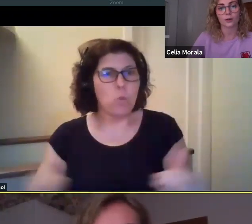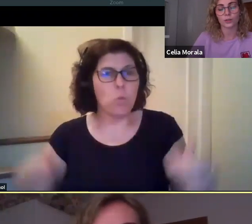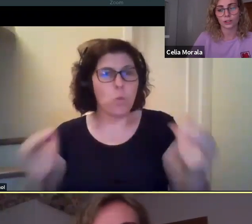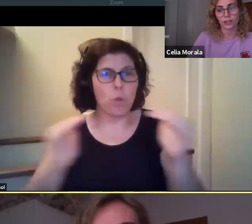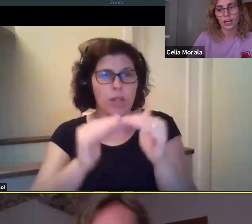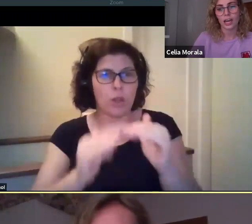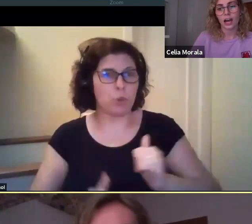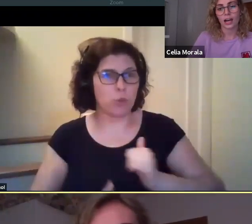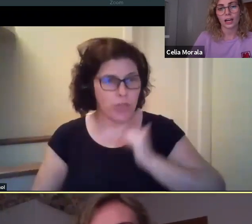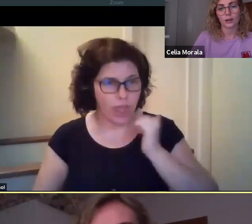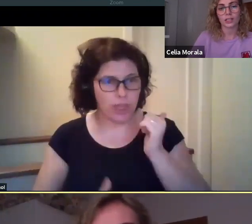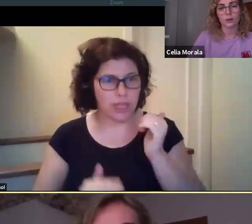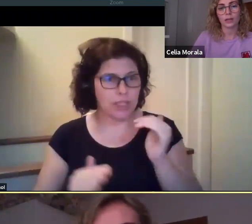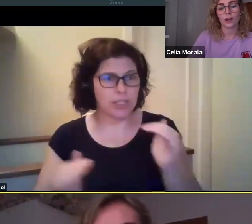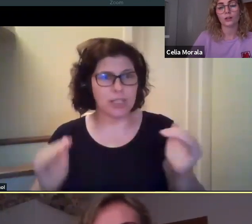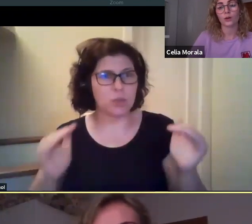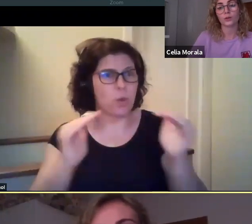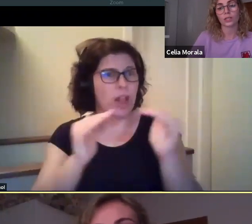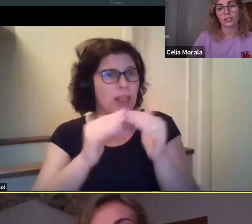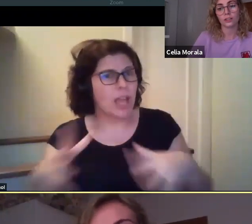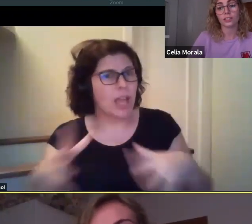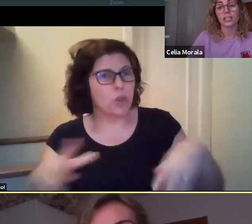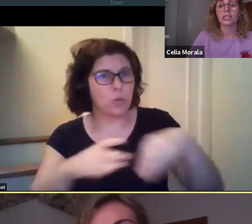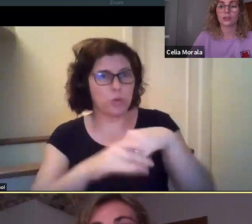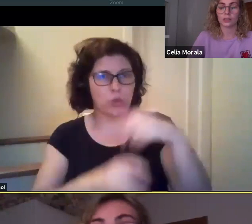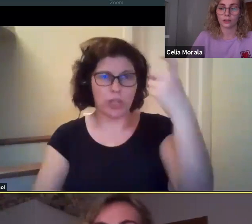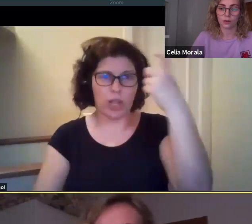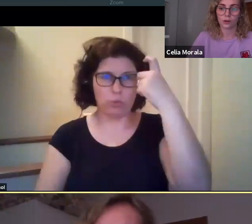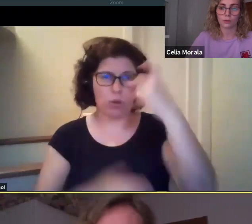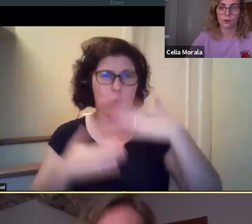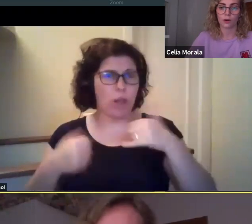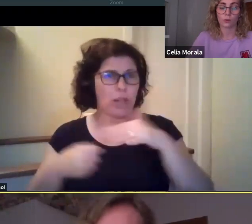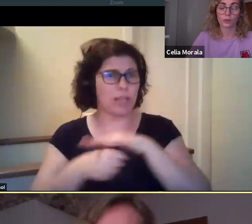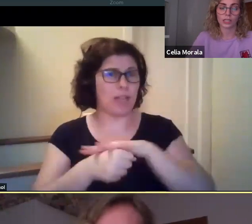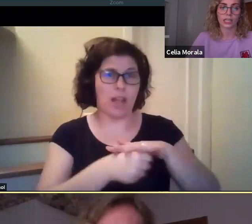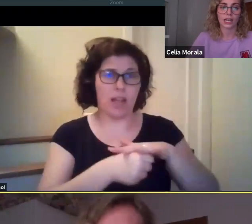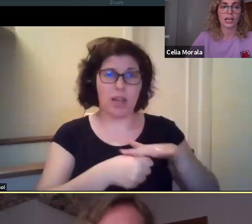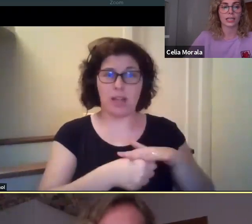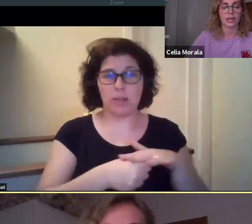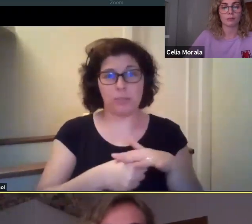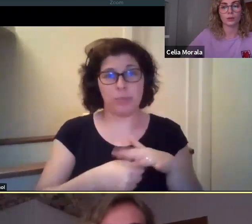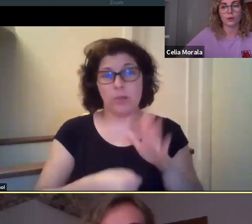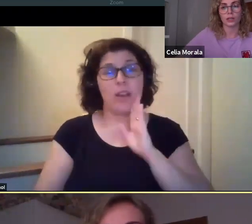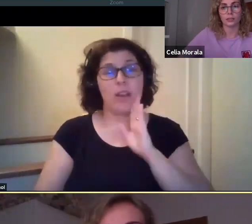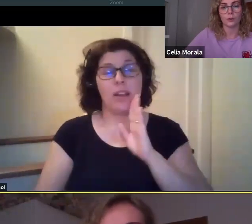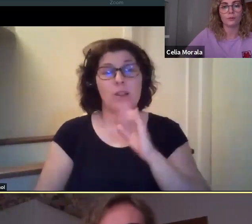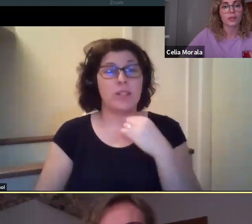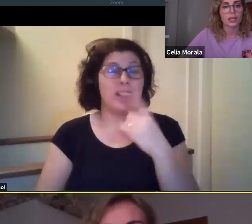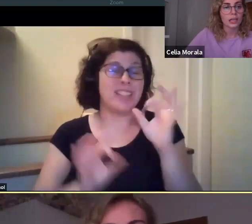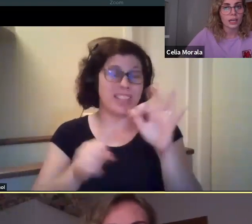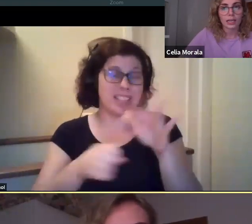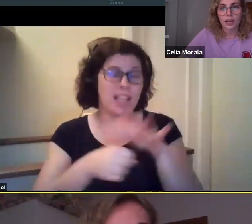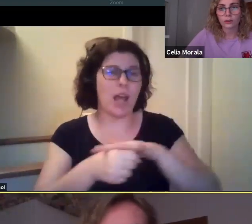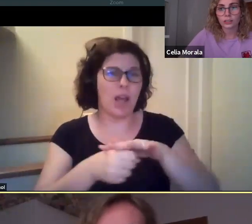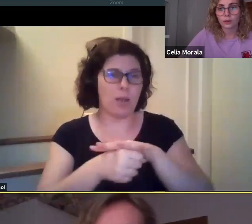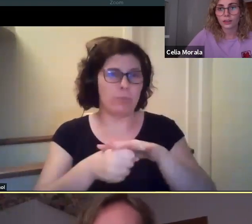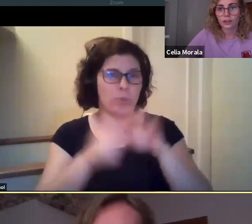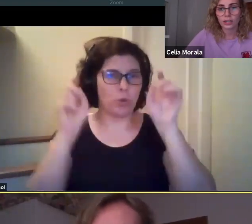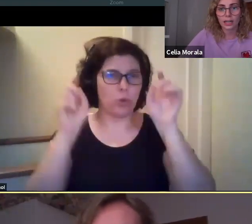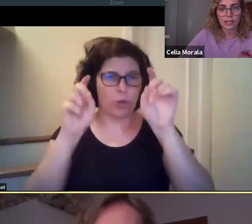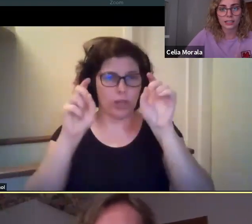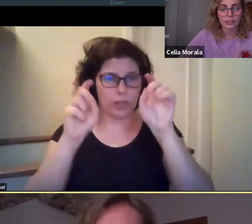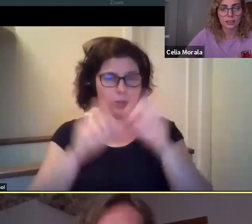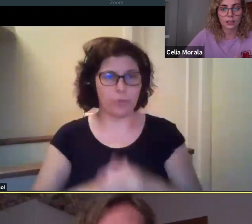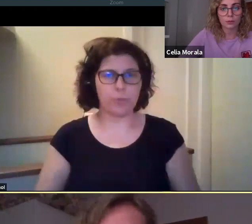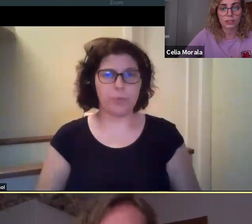e inclusión a nuestro alumnado en todos sus sentidos, y sobre todo, como os decía, en el ámbito educativo. A continuación,